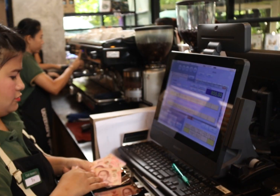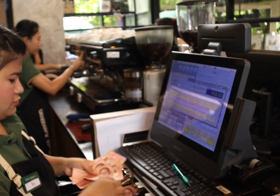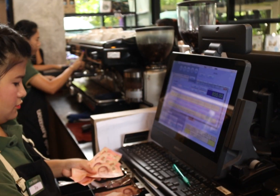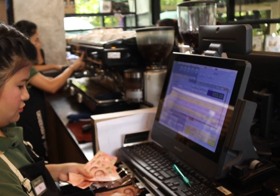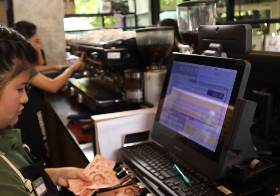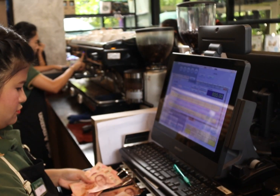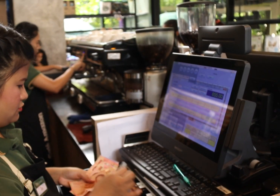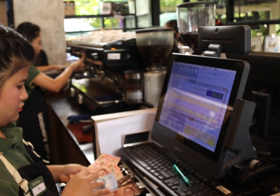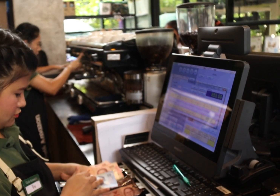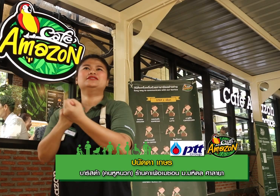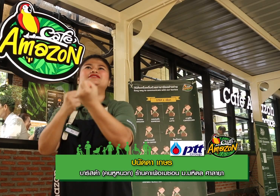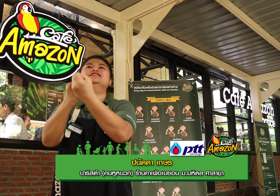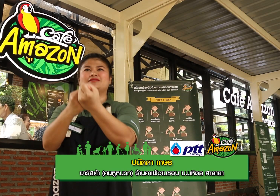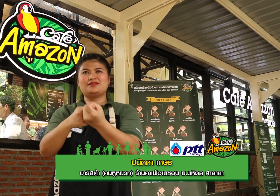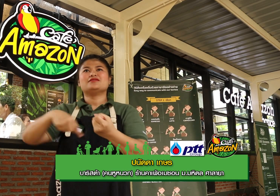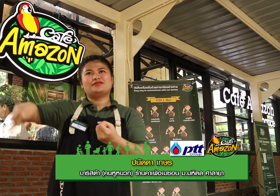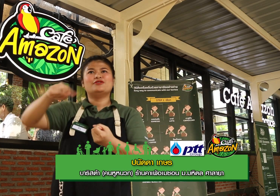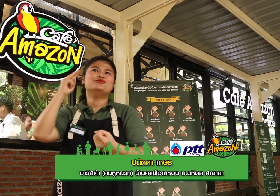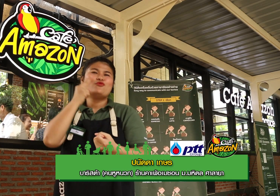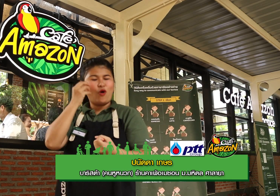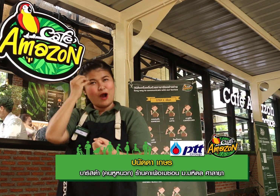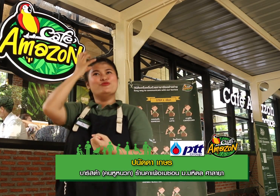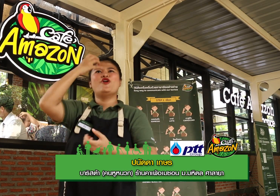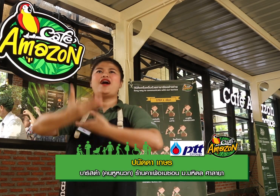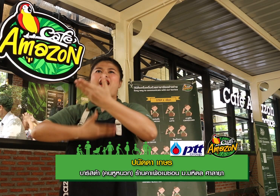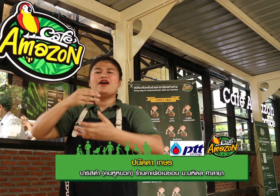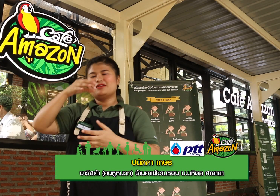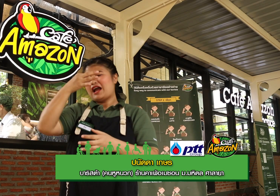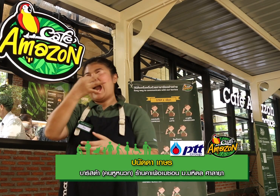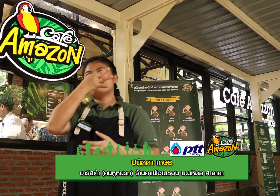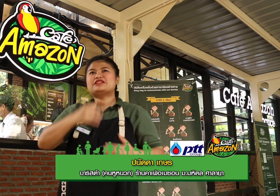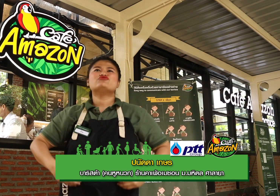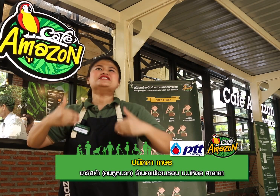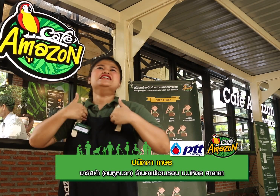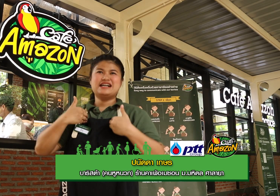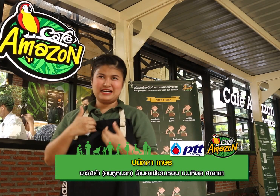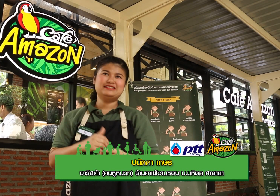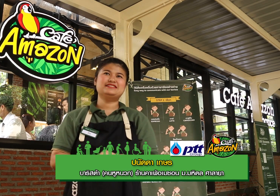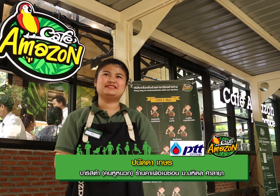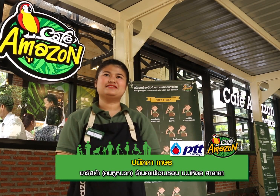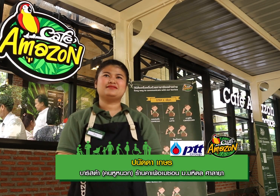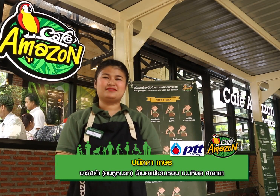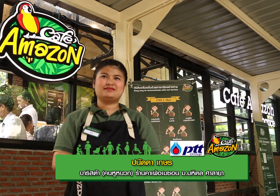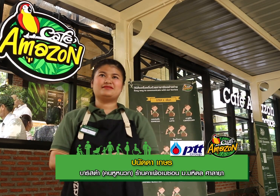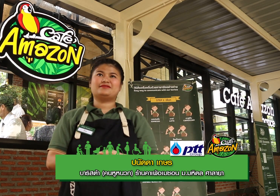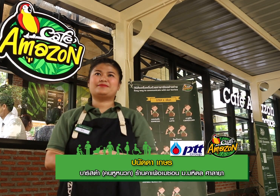Amazon ได้มอบให้นะคะให้กับคนหูหนวกได้มีโอกาสในการเรียนรู้ความรู้ใหม่ๆนะคะแล้วก็มีโอกาสในการทำมาห